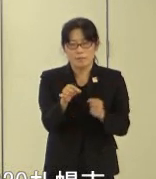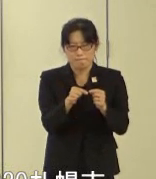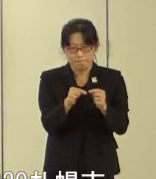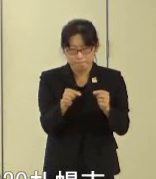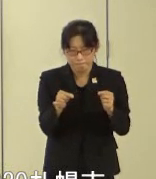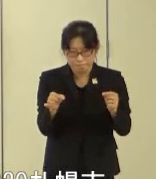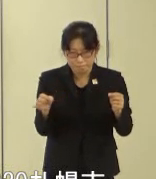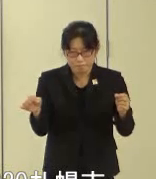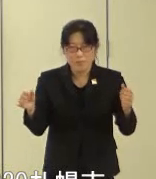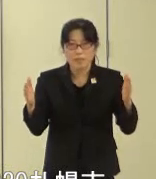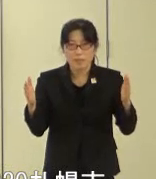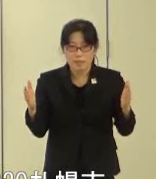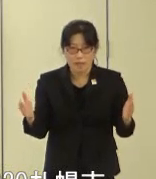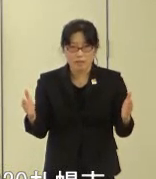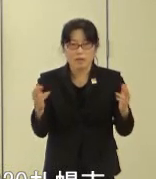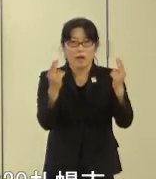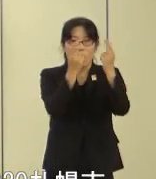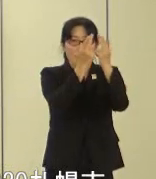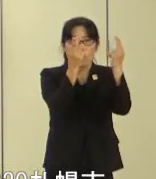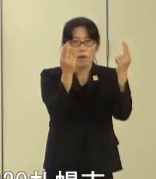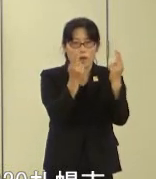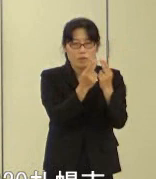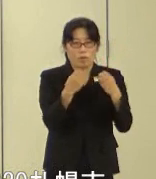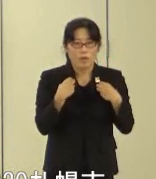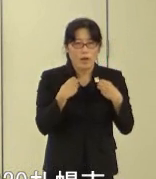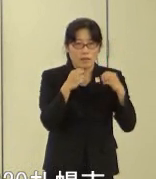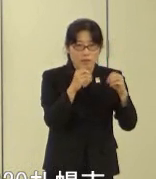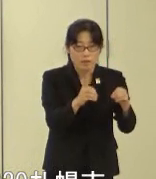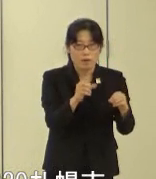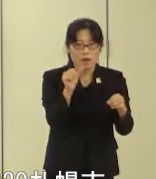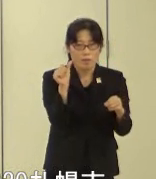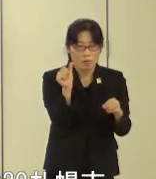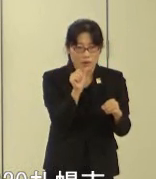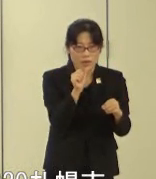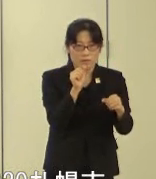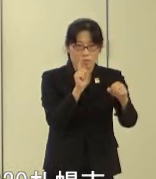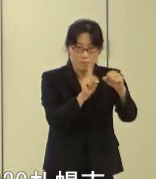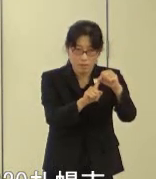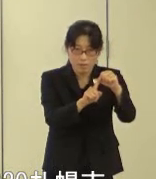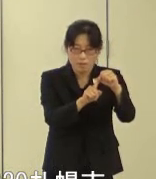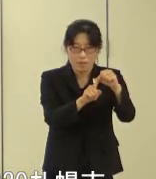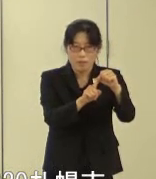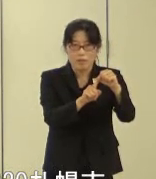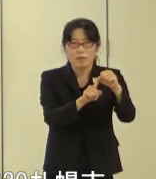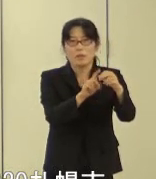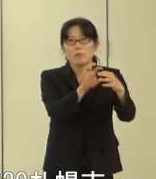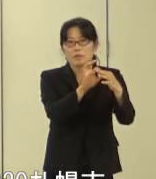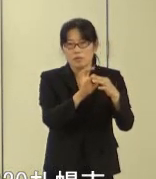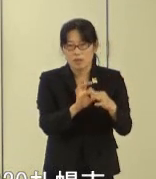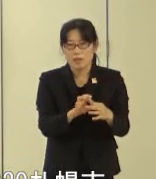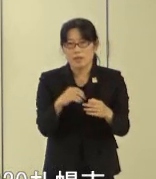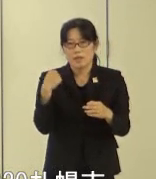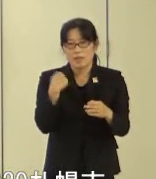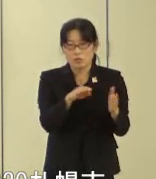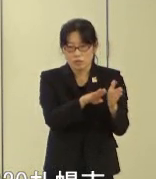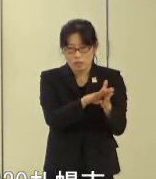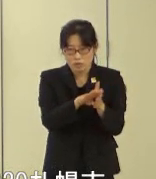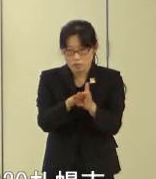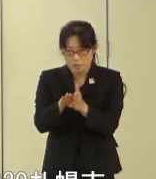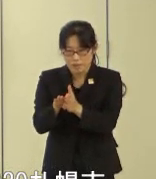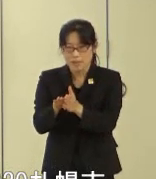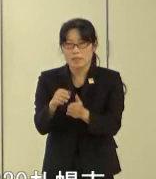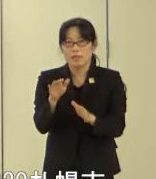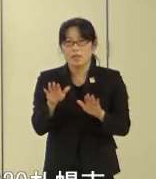この北海道早い時期から感染が確認をされておりますので、この夏休み、お盆